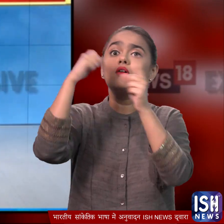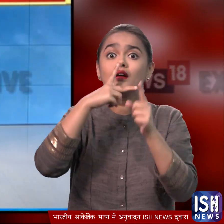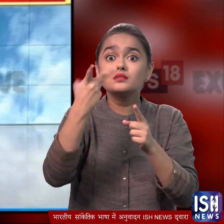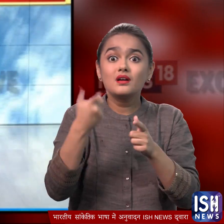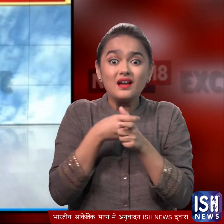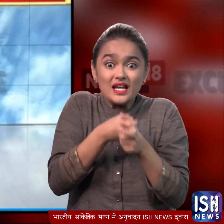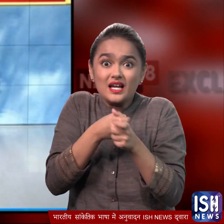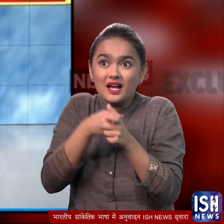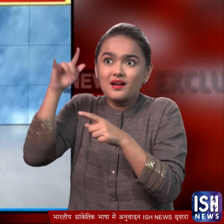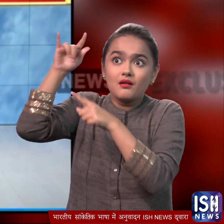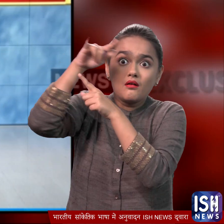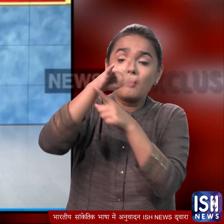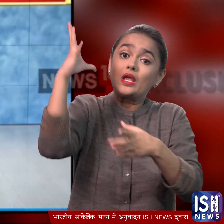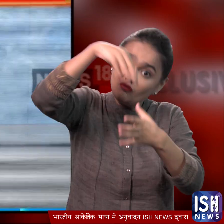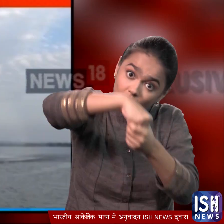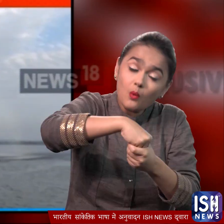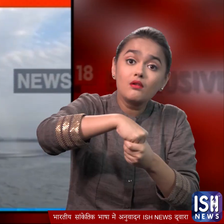जिसमें राफाल लड़ाकू विमान भी शामिल होंगे।